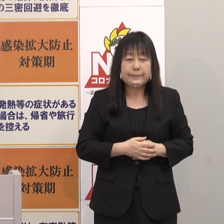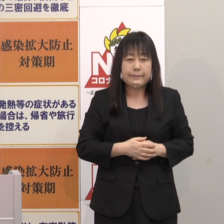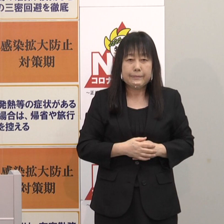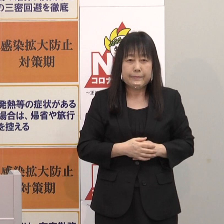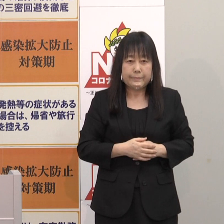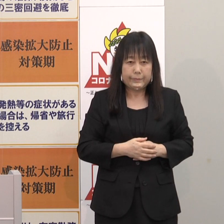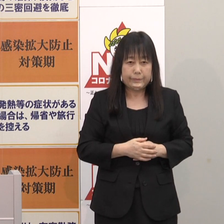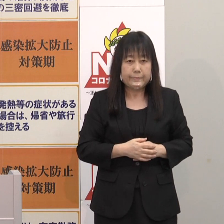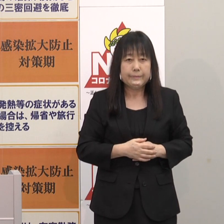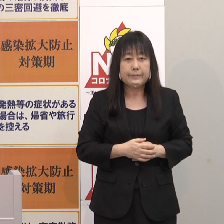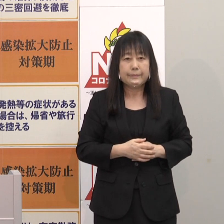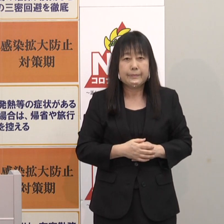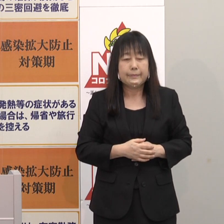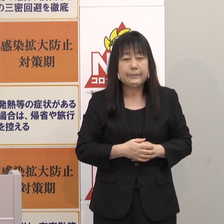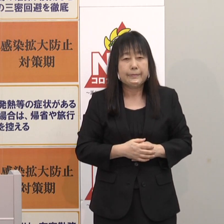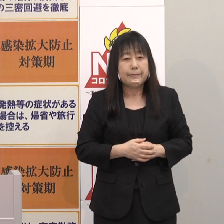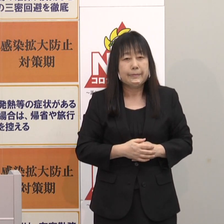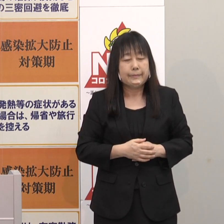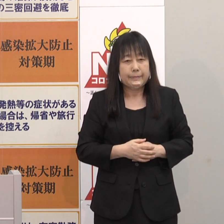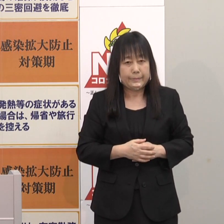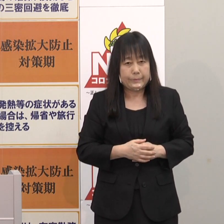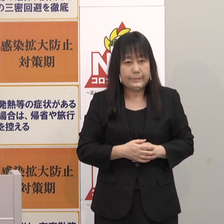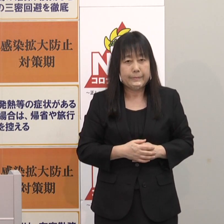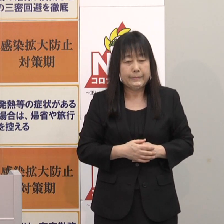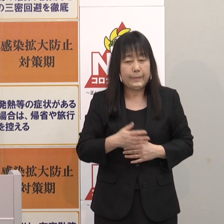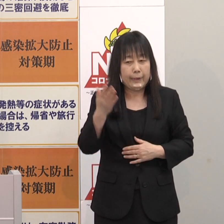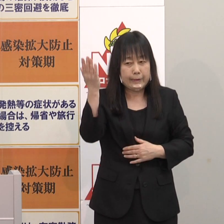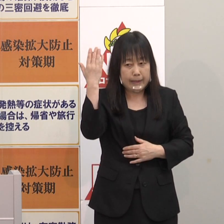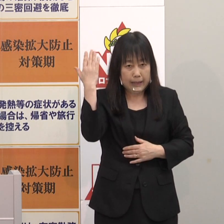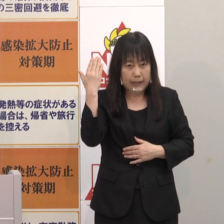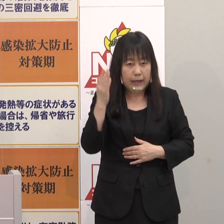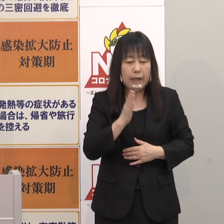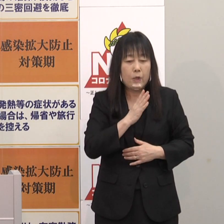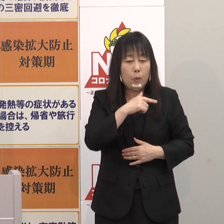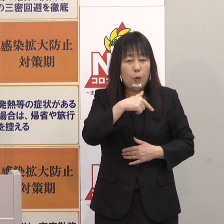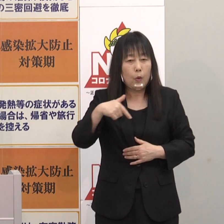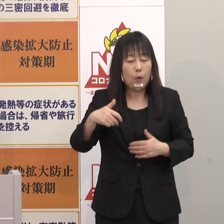前回の本部対策本部でもその詳細な